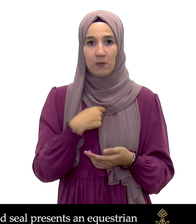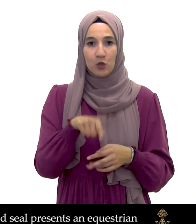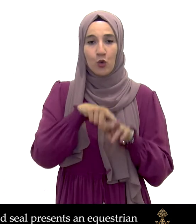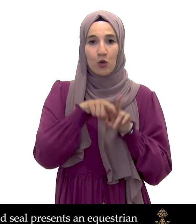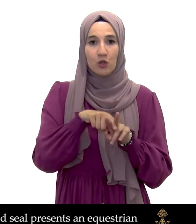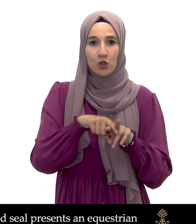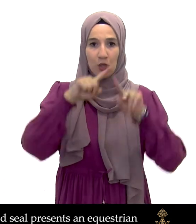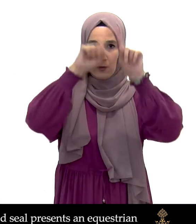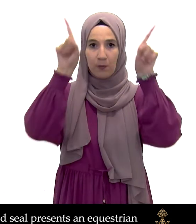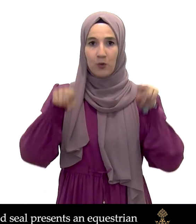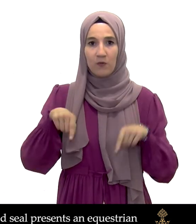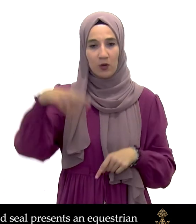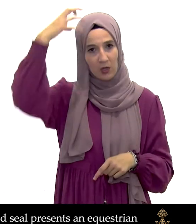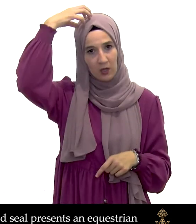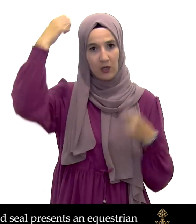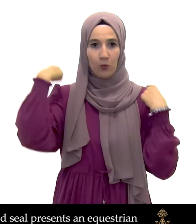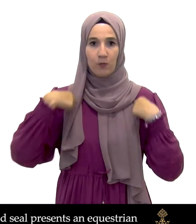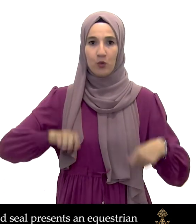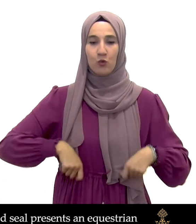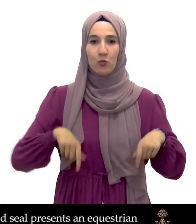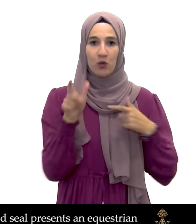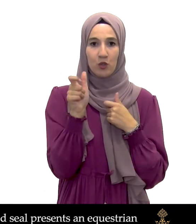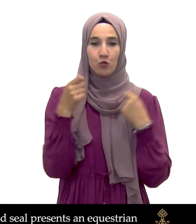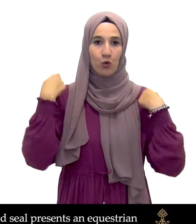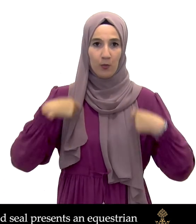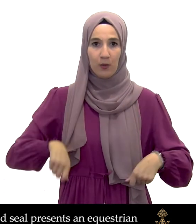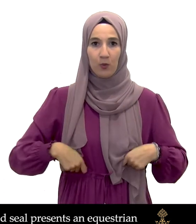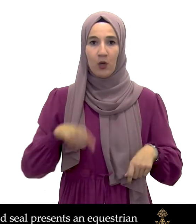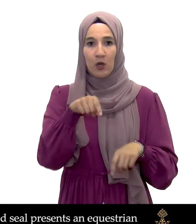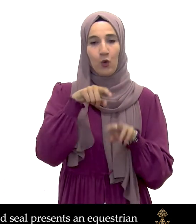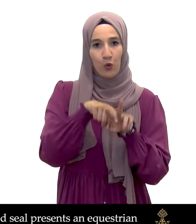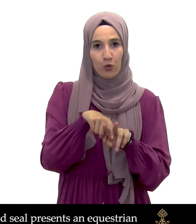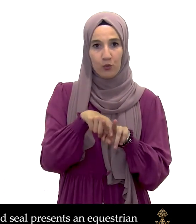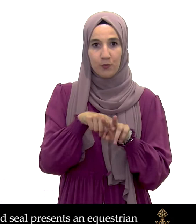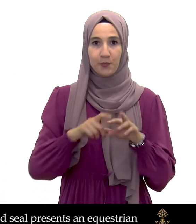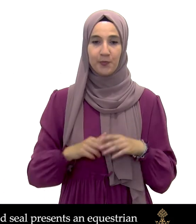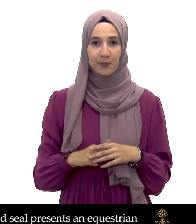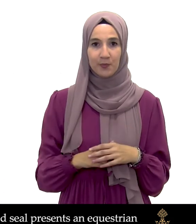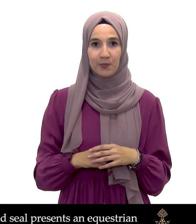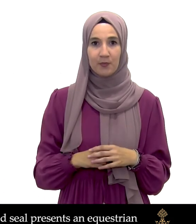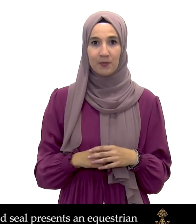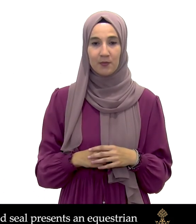konjanički portret kralja odjevenog u ratničku opremu na konju.